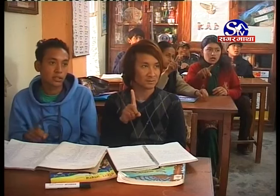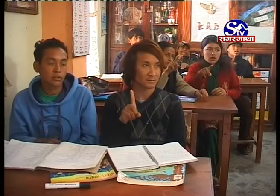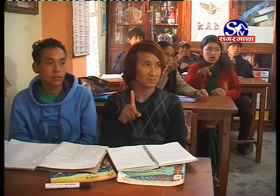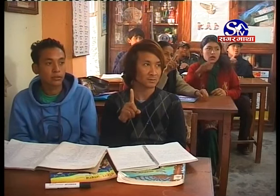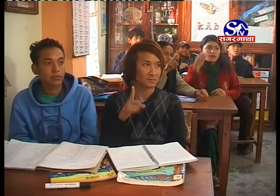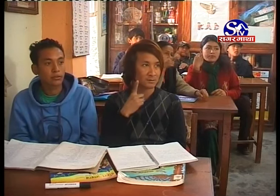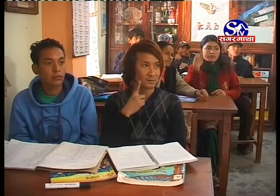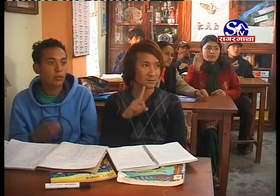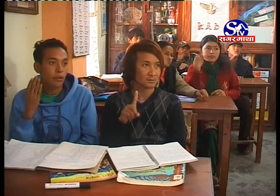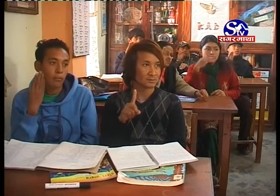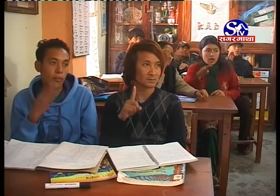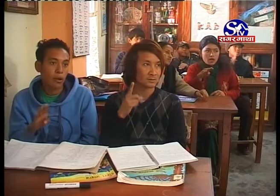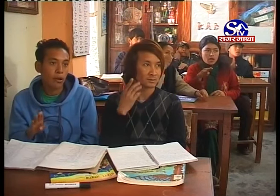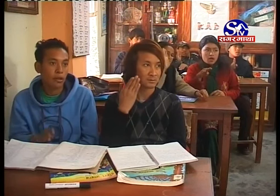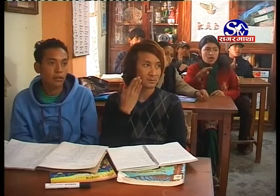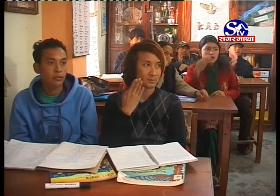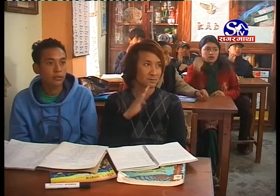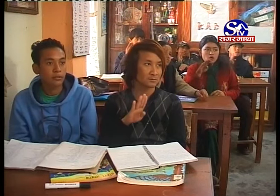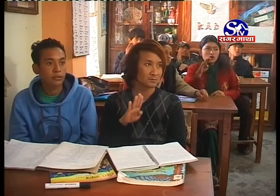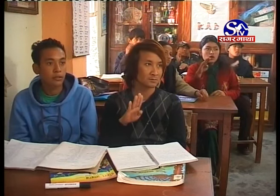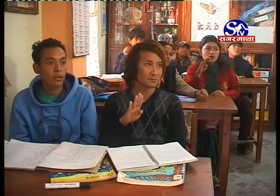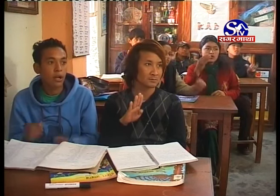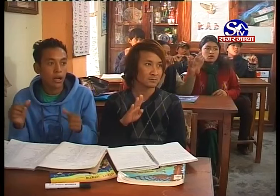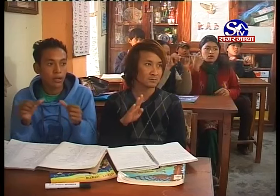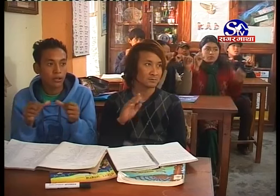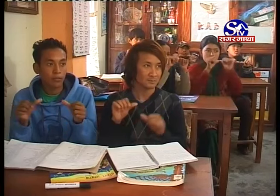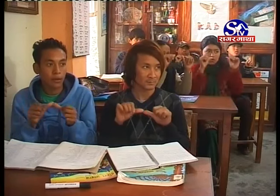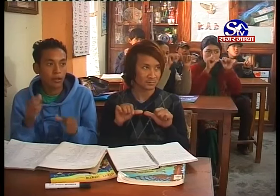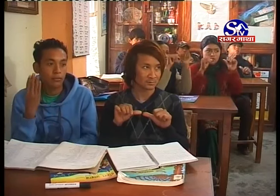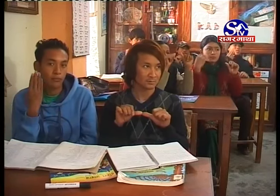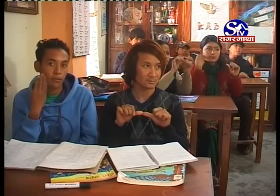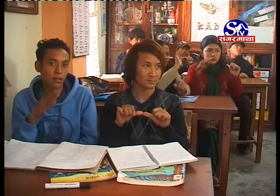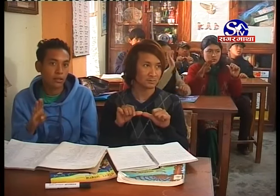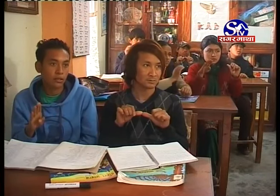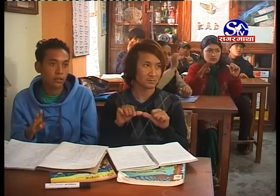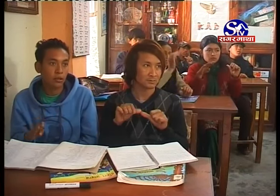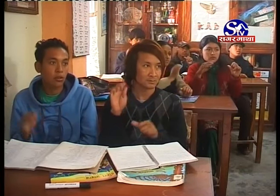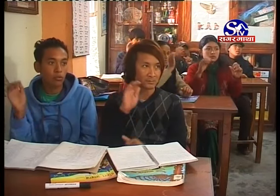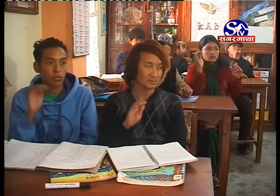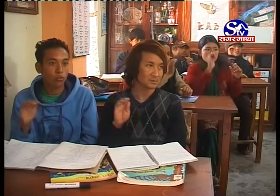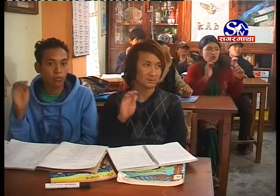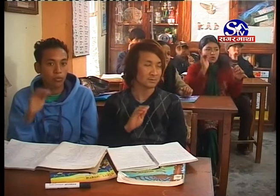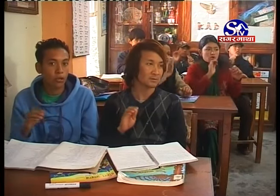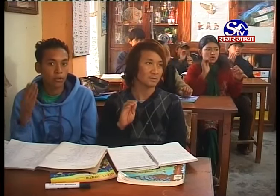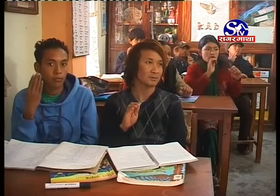नेपालमा सुनाई र बोलाइ सम्बन्धी समस्या भएकाहरूको संख्या 5 लाखको हाराहारीमा भएको दावी गर्छन्।